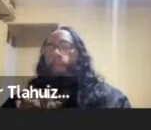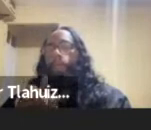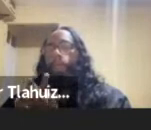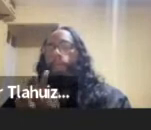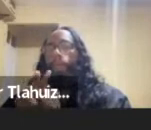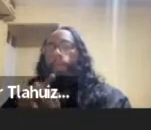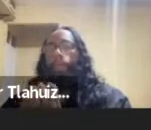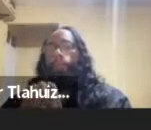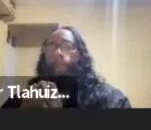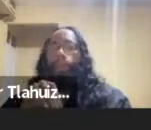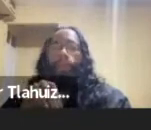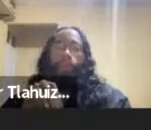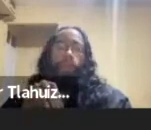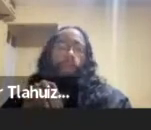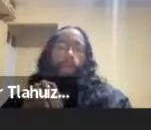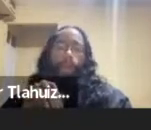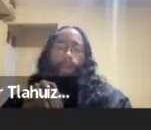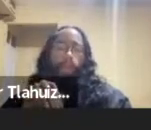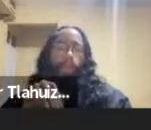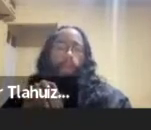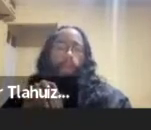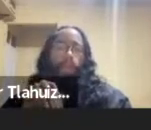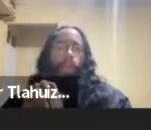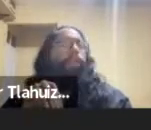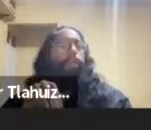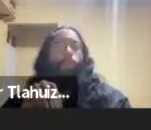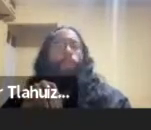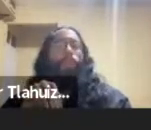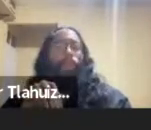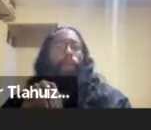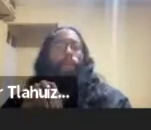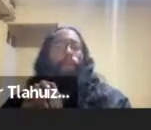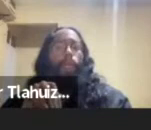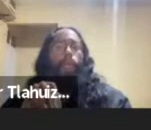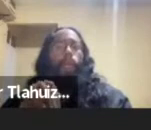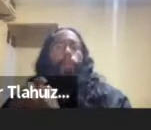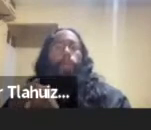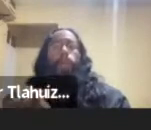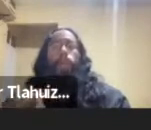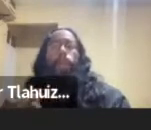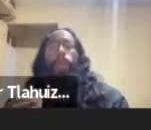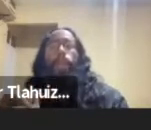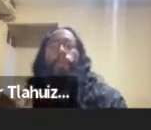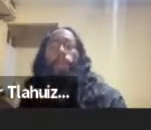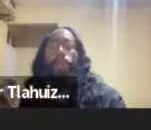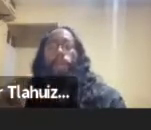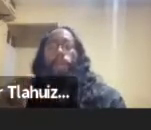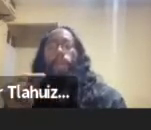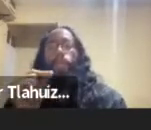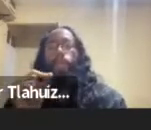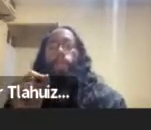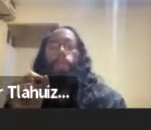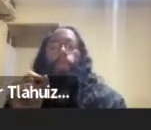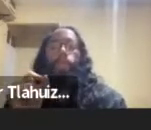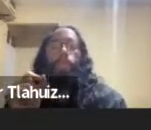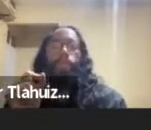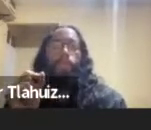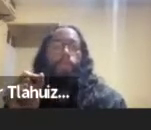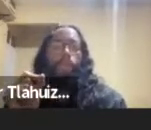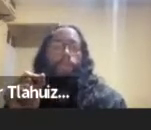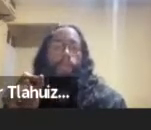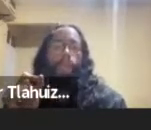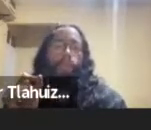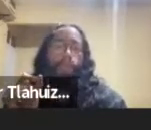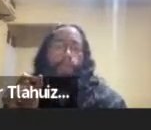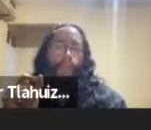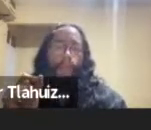estos requisitos, todos estos parámetros que no son exigidos como sociedad. Por eso les decía que prestaran atención a esos